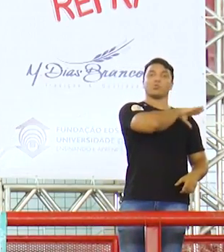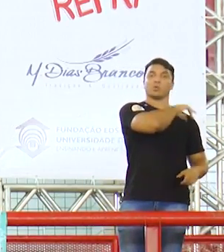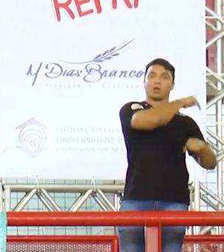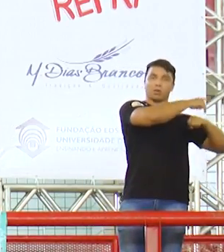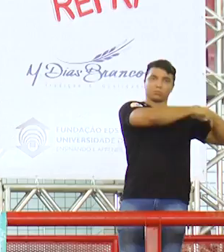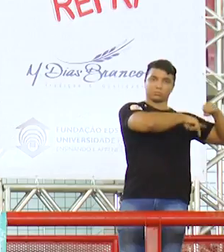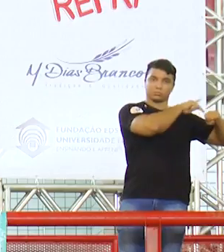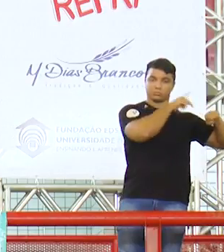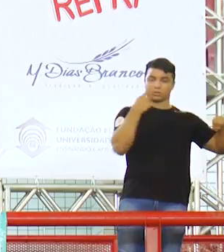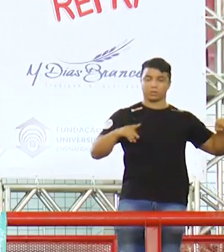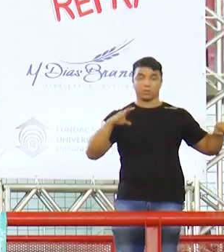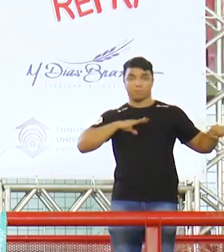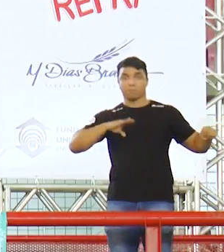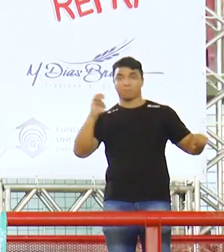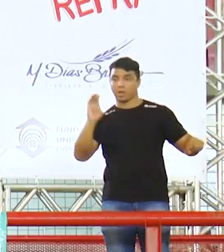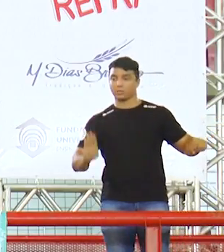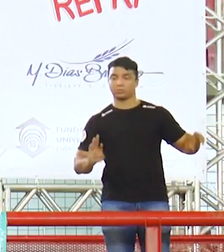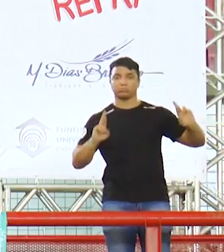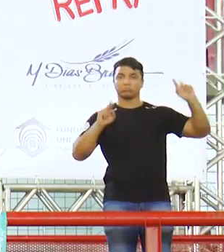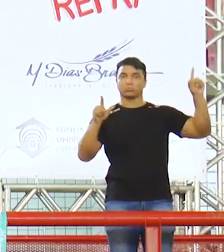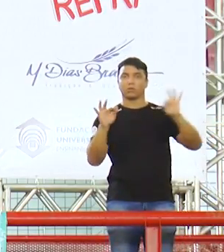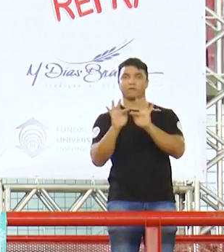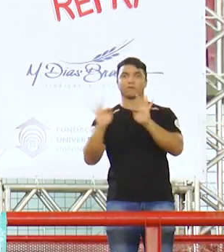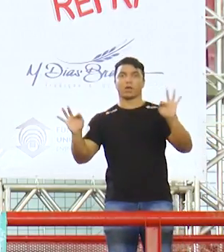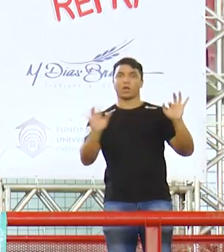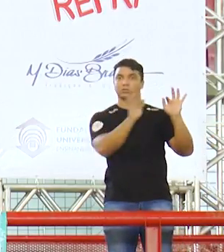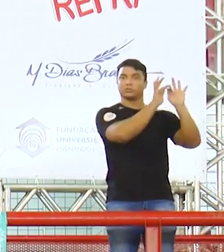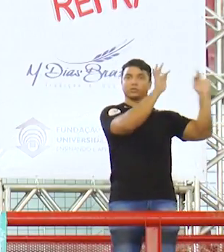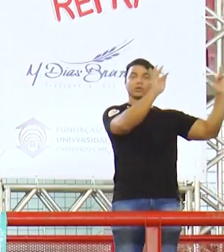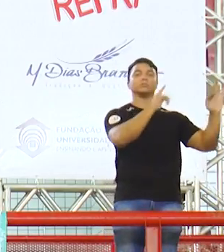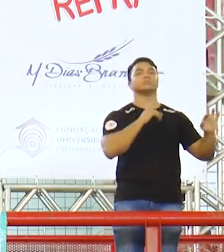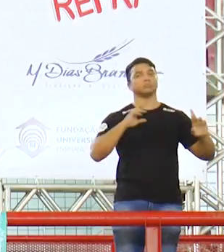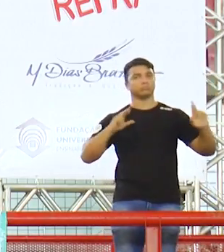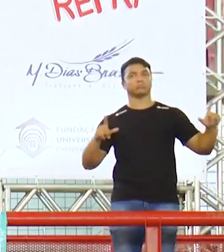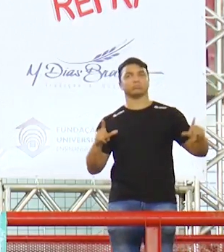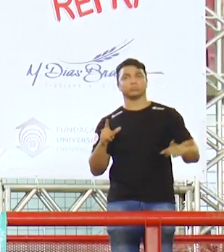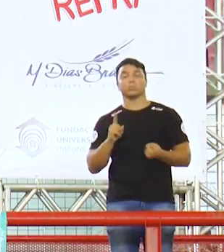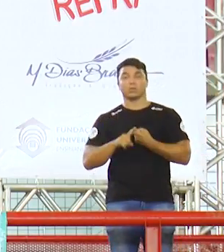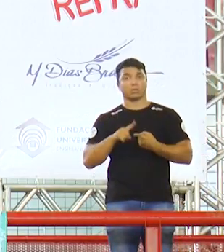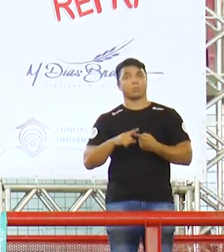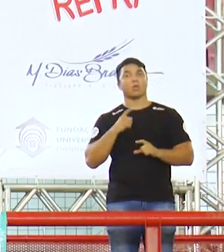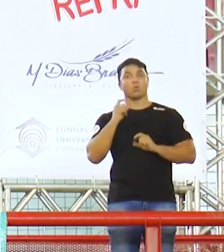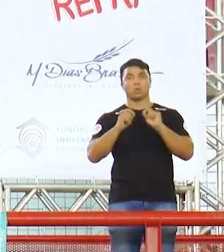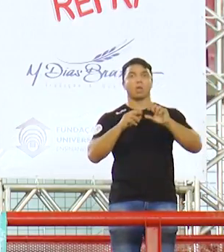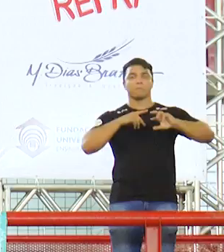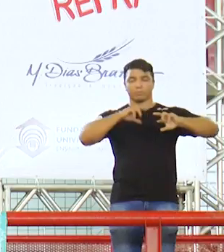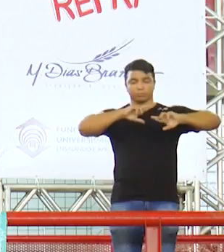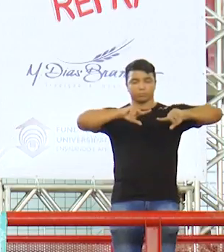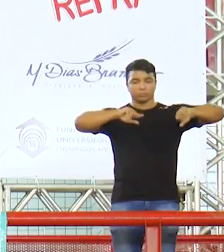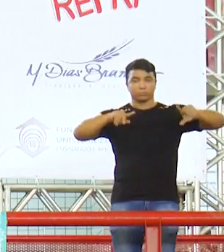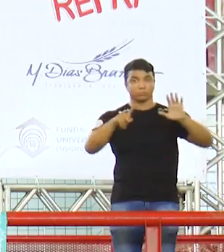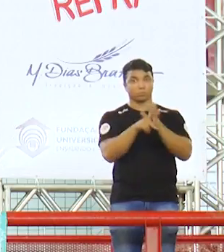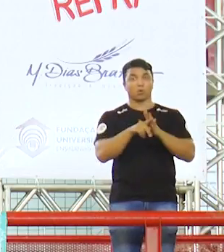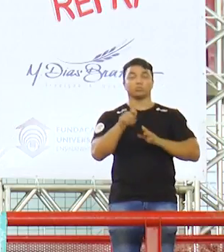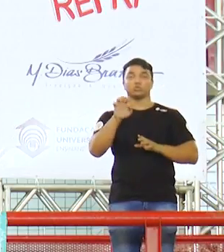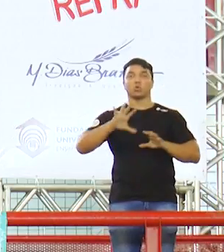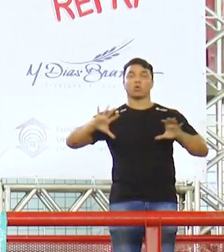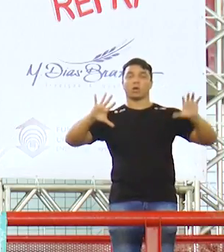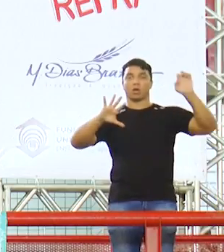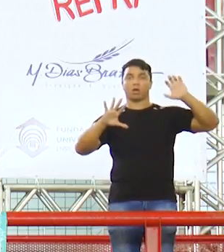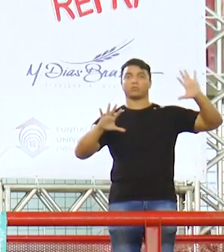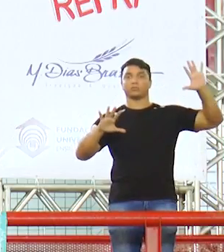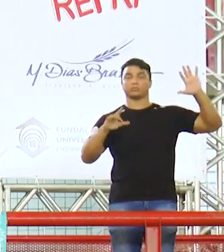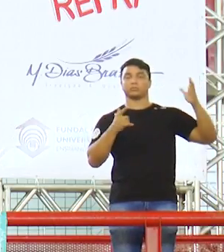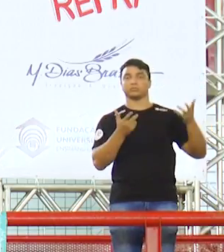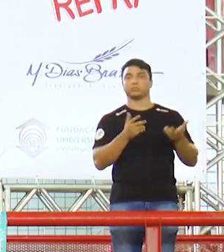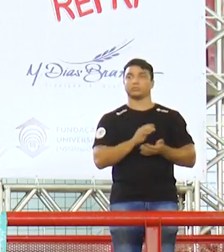Portugal, no nível da frase, da elaboração da frase. Isso também é uma variação geográfica de